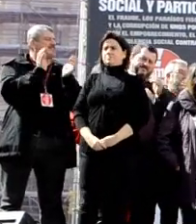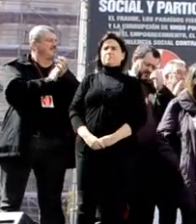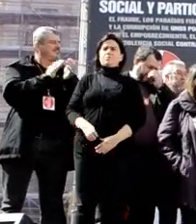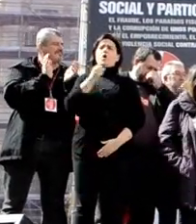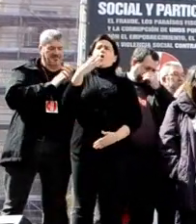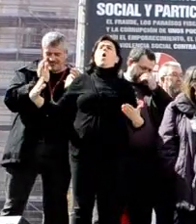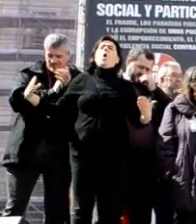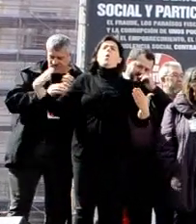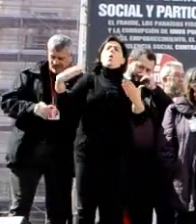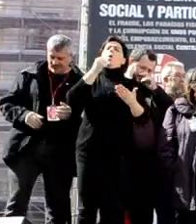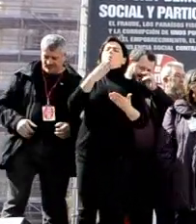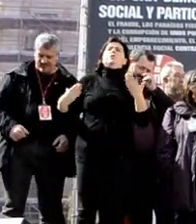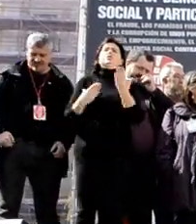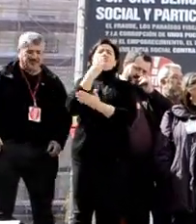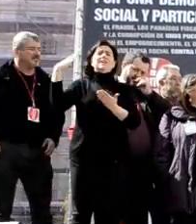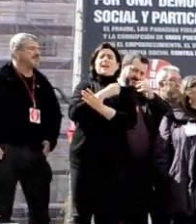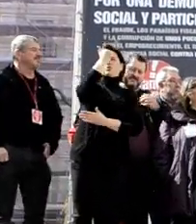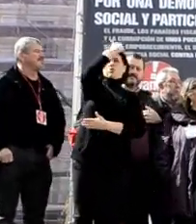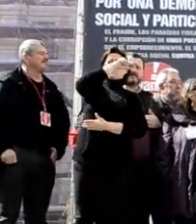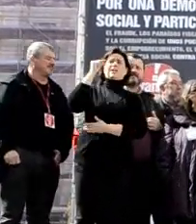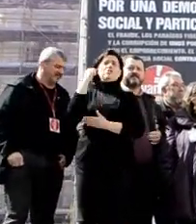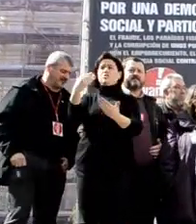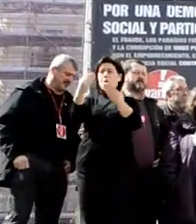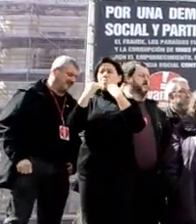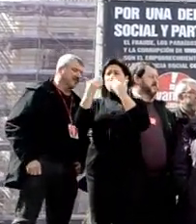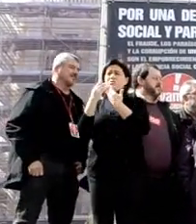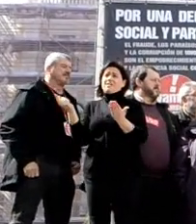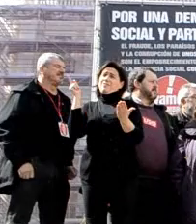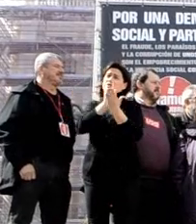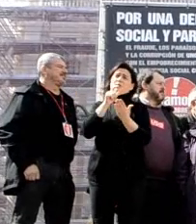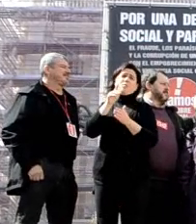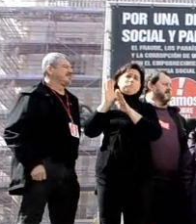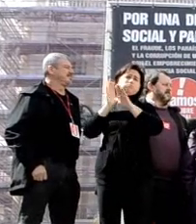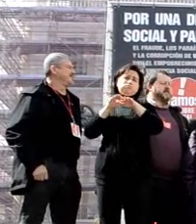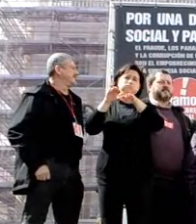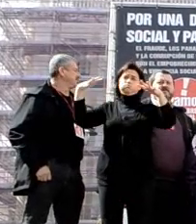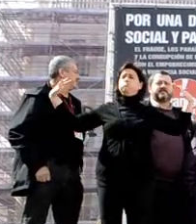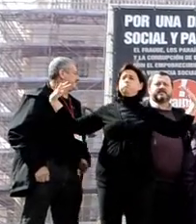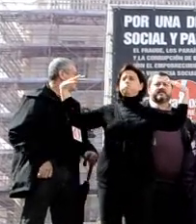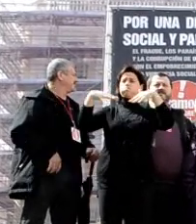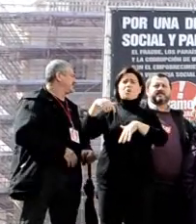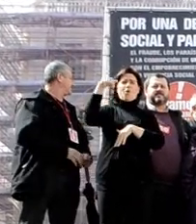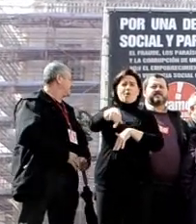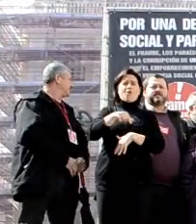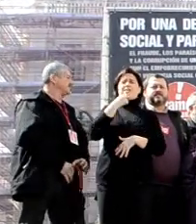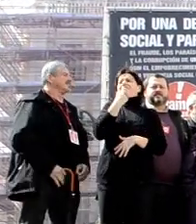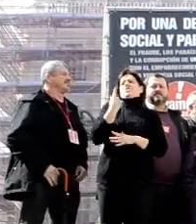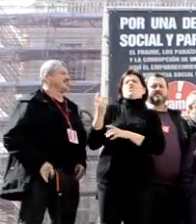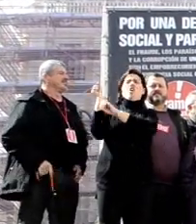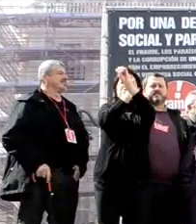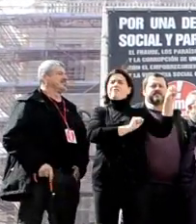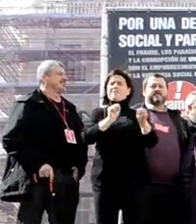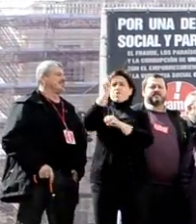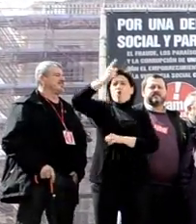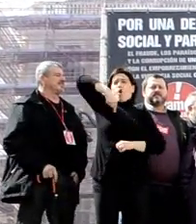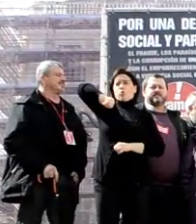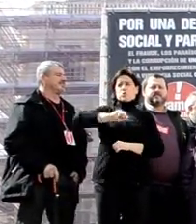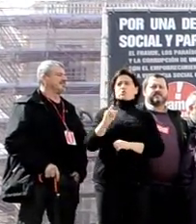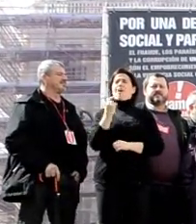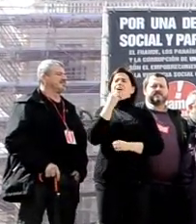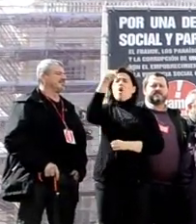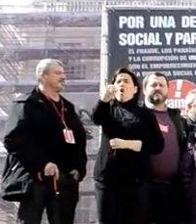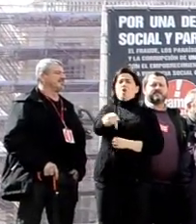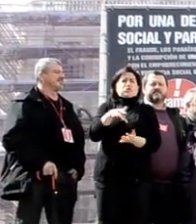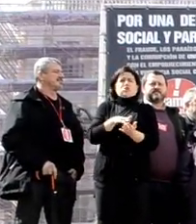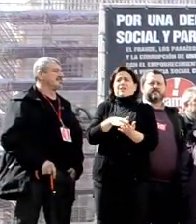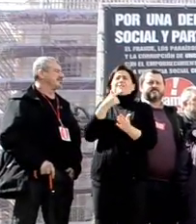Buenos días a todos y a todas. Muchas gracias una vez más por estar aquí en la calle defendiendo lo que es nuestro. Hoy no hemos